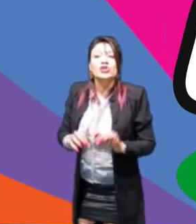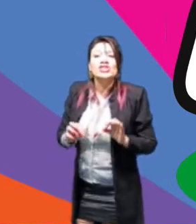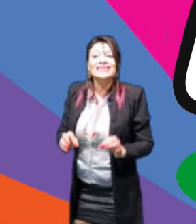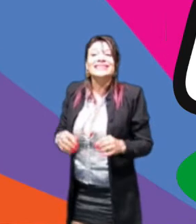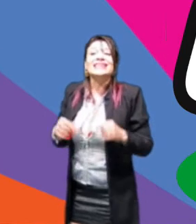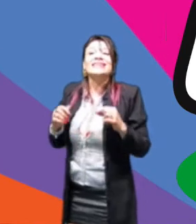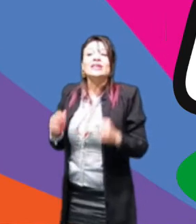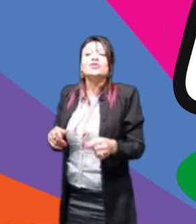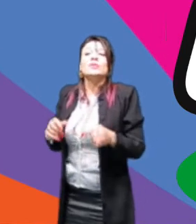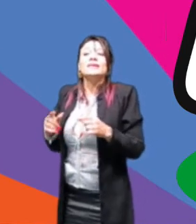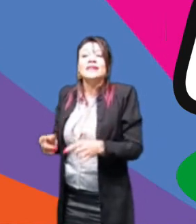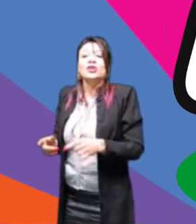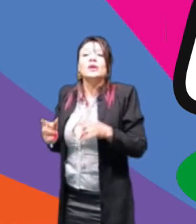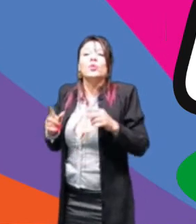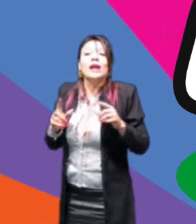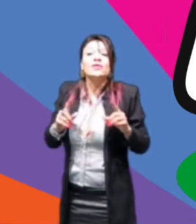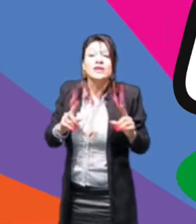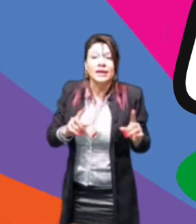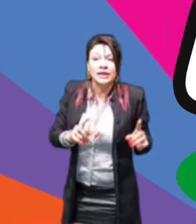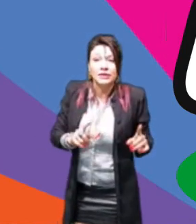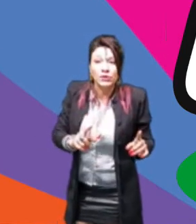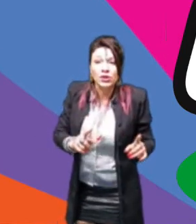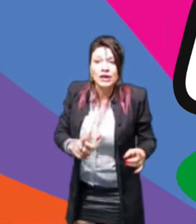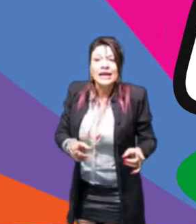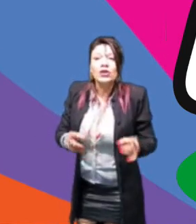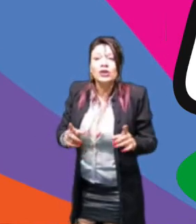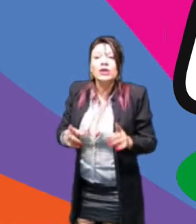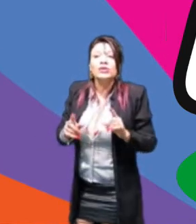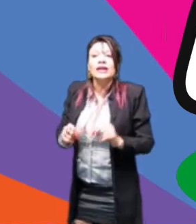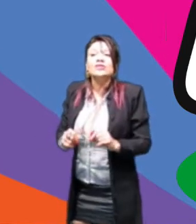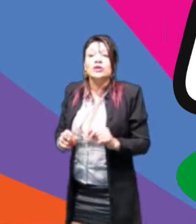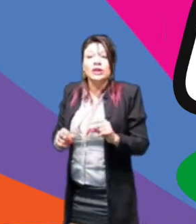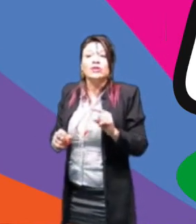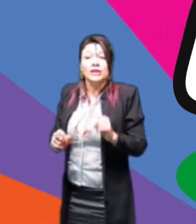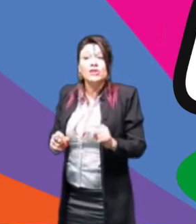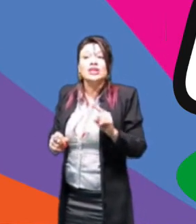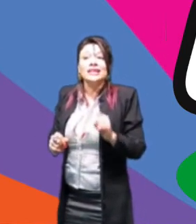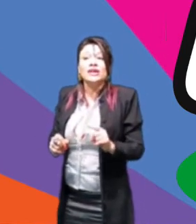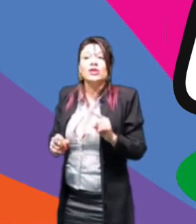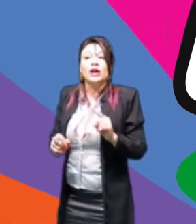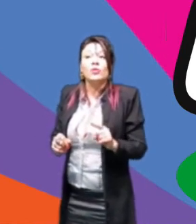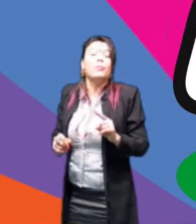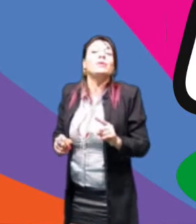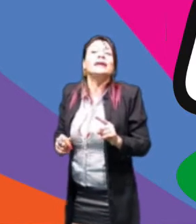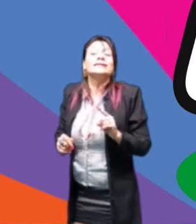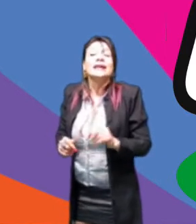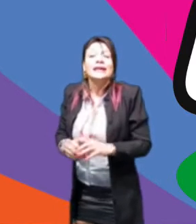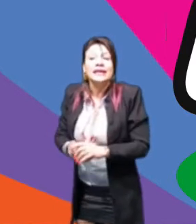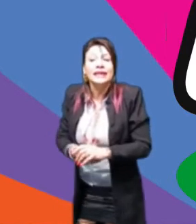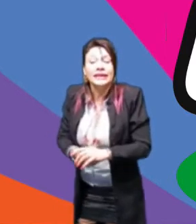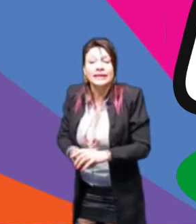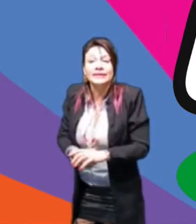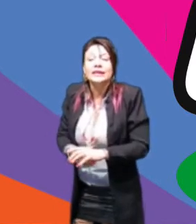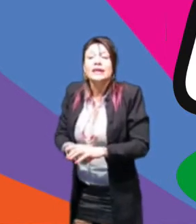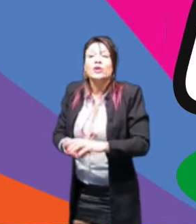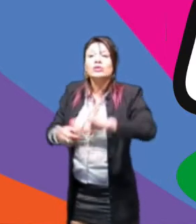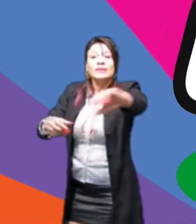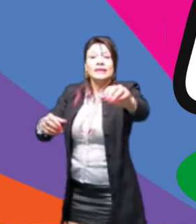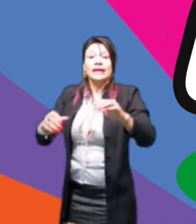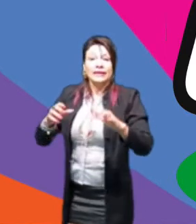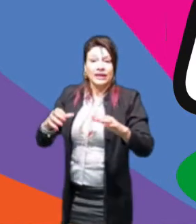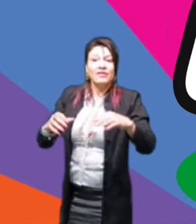chat de distintos empresarios vinculados al macrismo con el condenado secretario de las obras públicas kirchneristas.